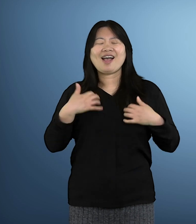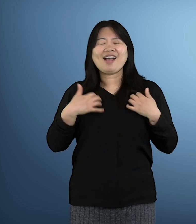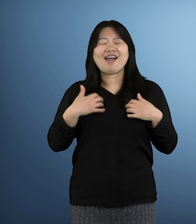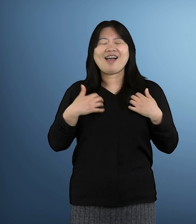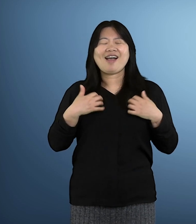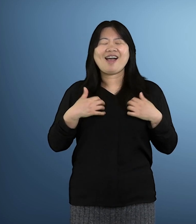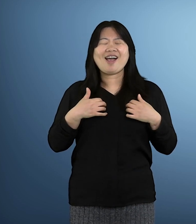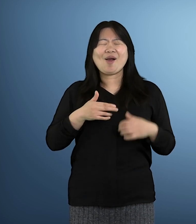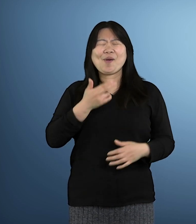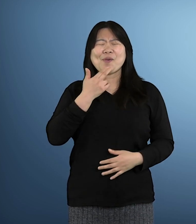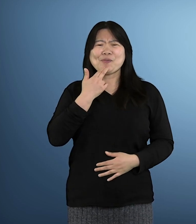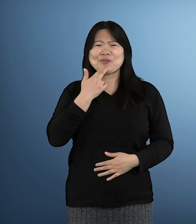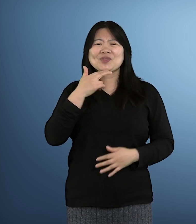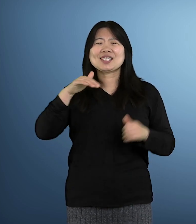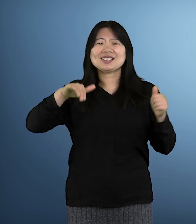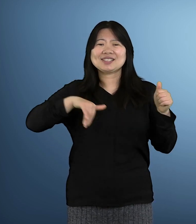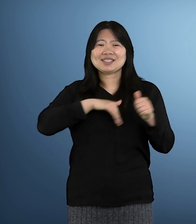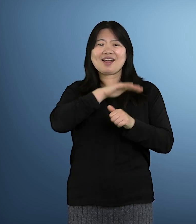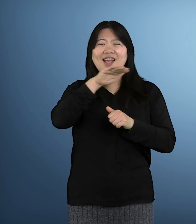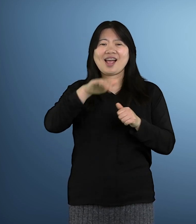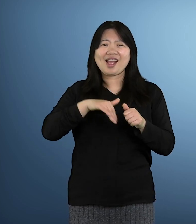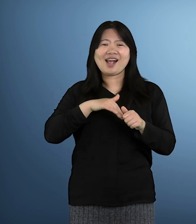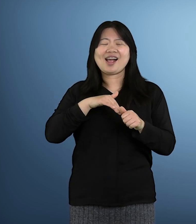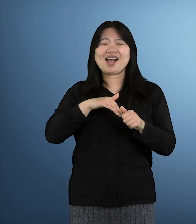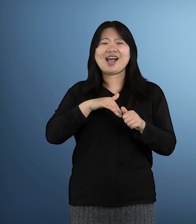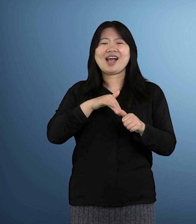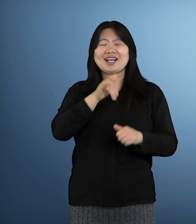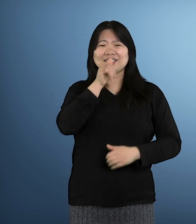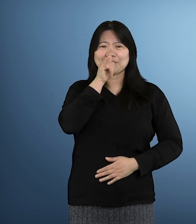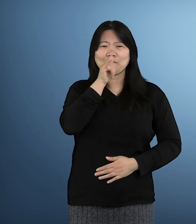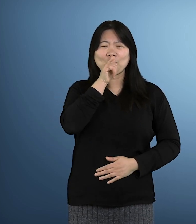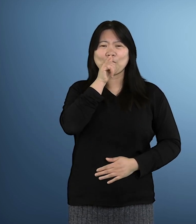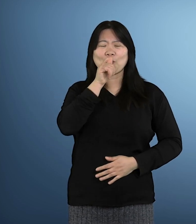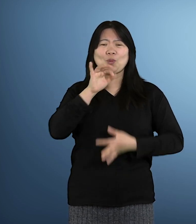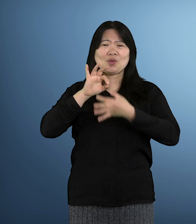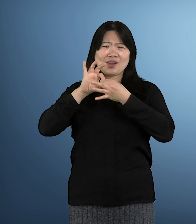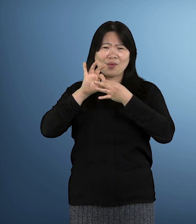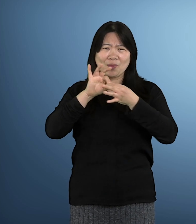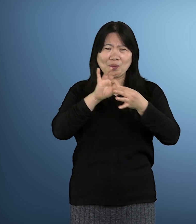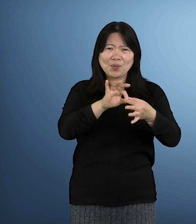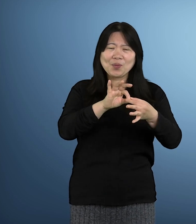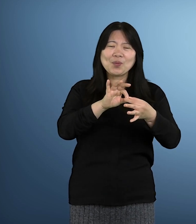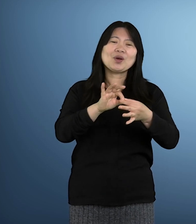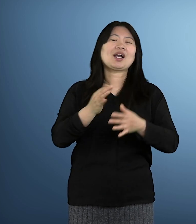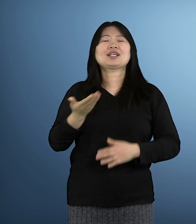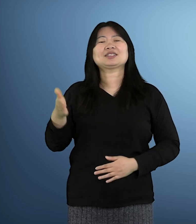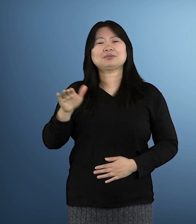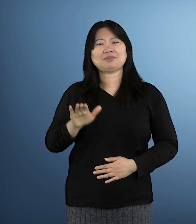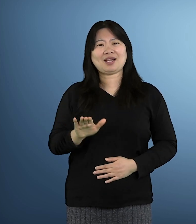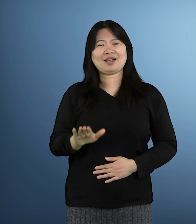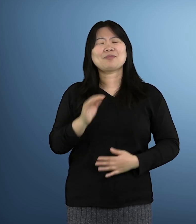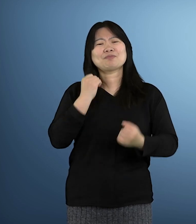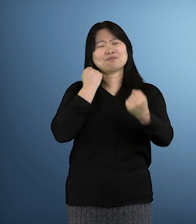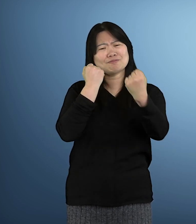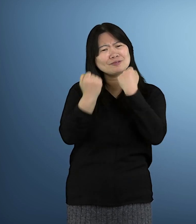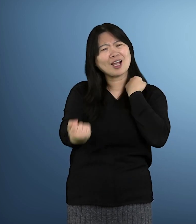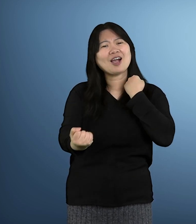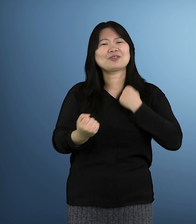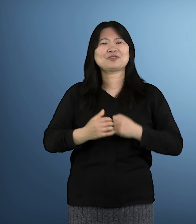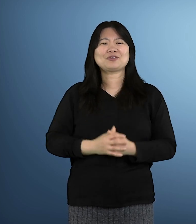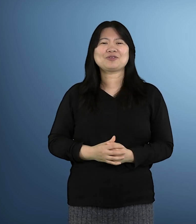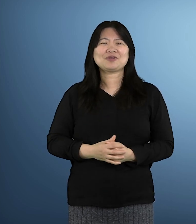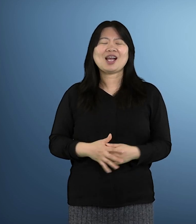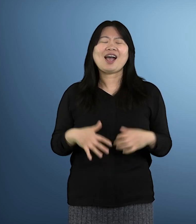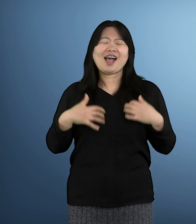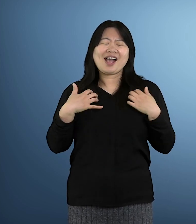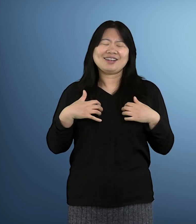기뻐할 수 없는 상황이 이어질 것이고 연속되지만 그 속에서도